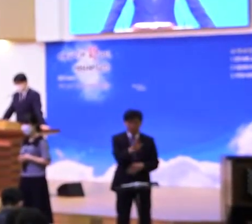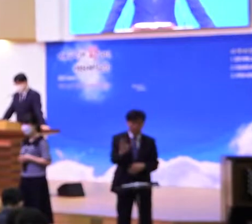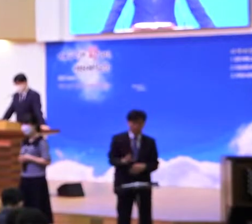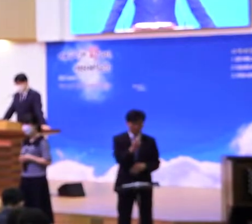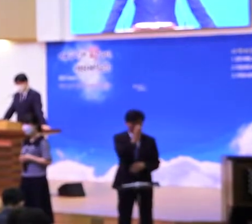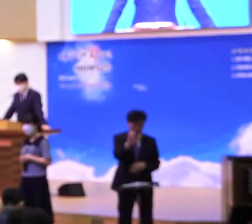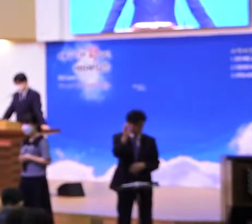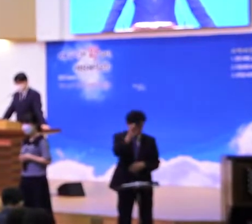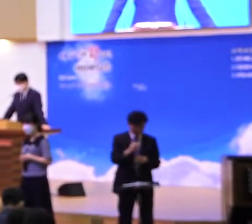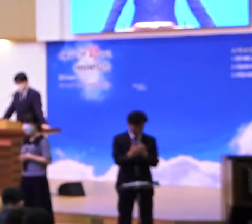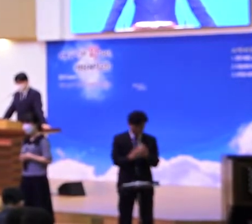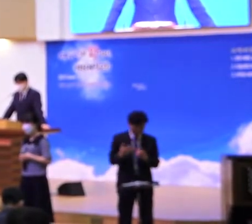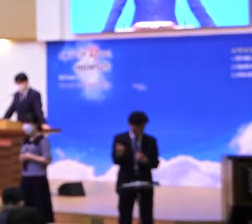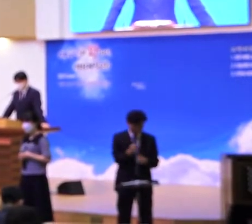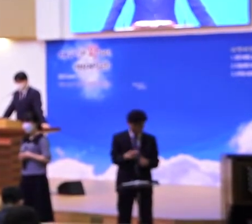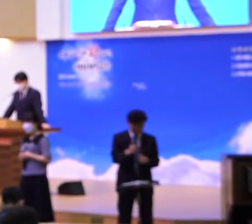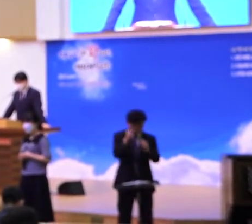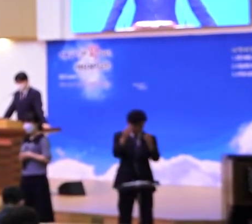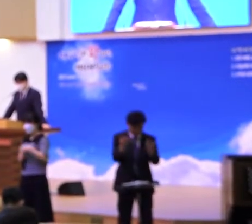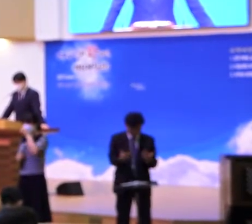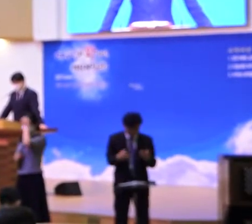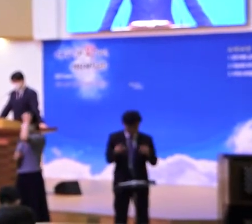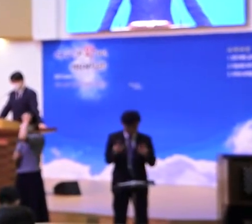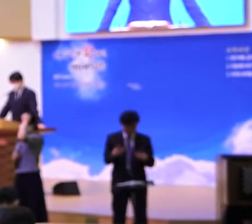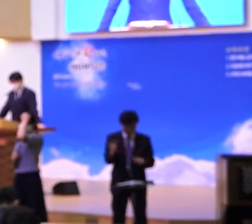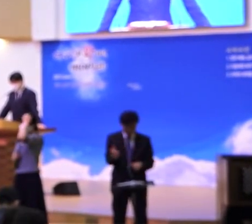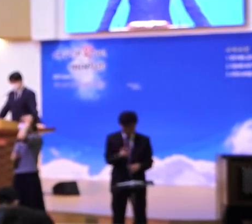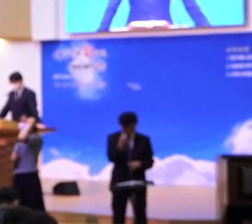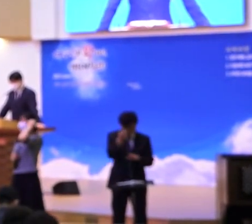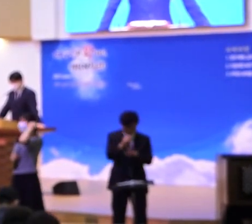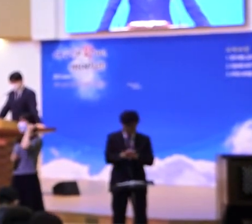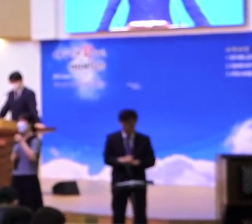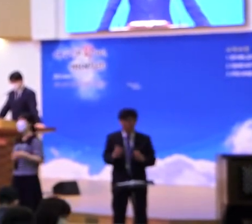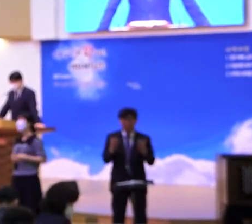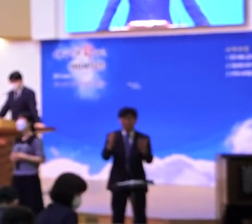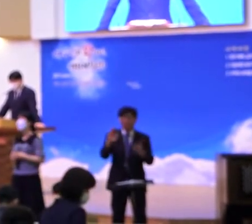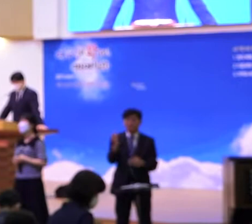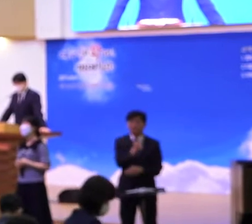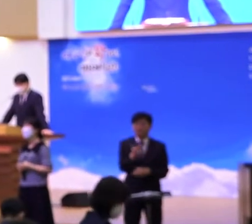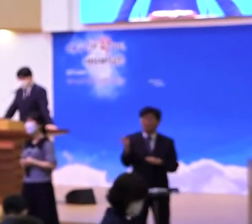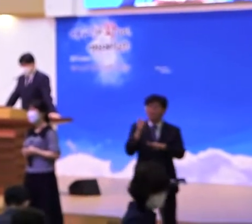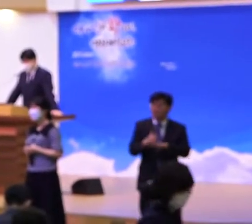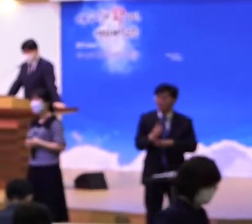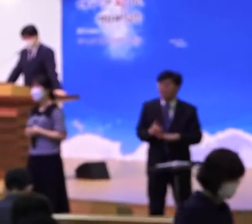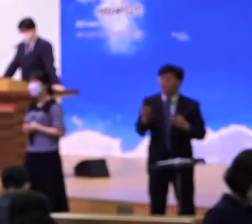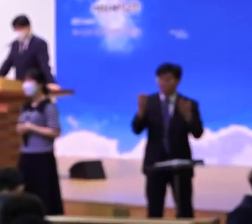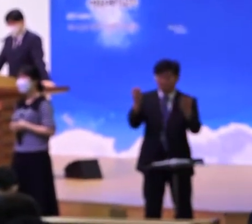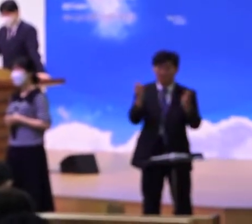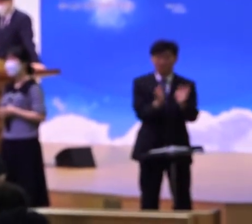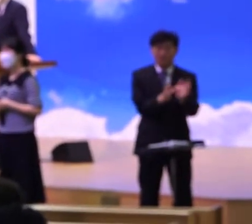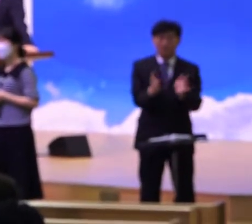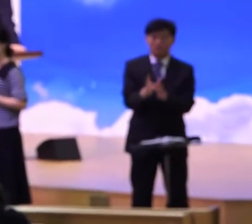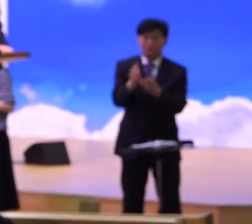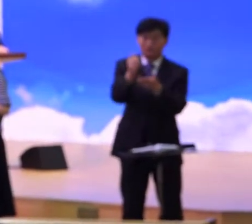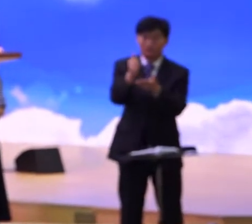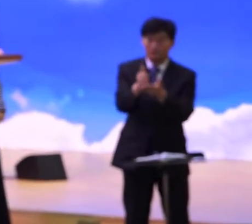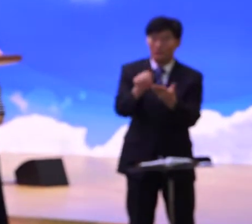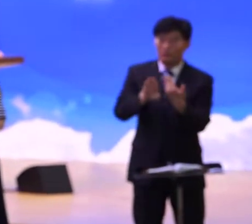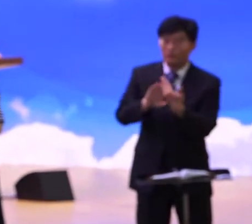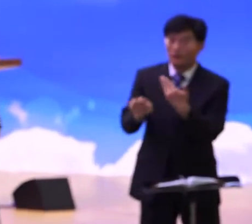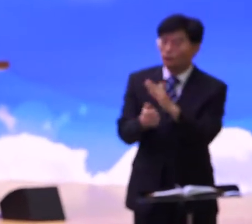구원해 주시고 이 시간 거룩한 예배자로 세워주시니 감사를 드립니다. 예수 그리스도밖에는 아무런 소망이